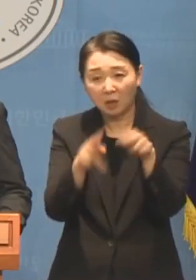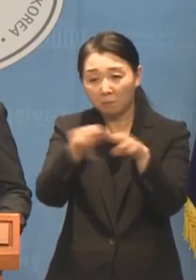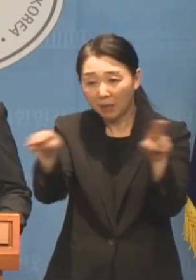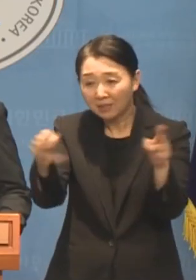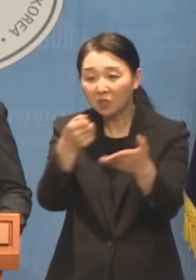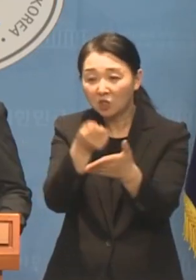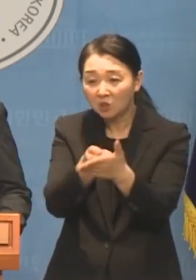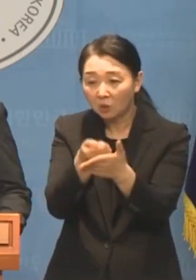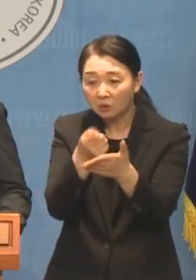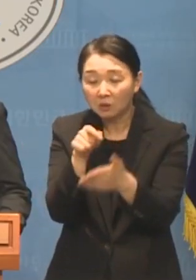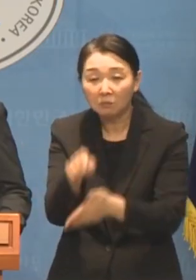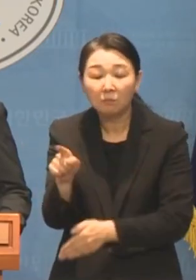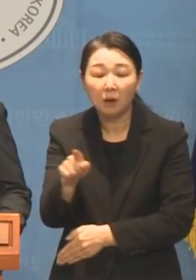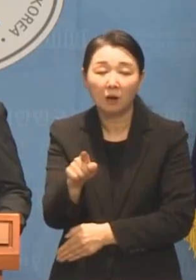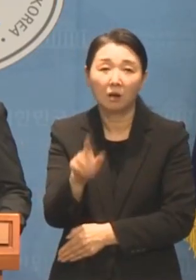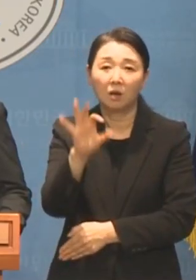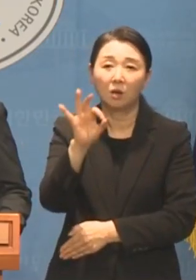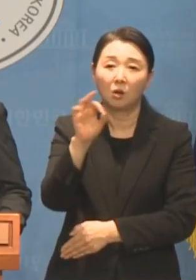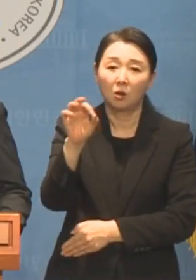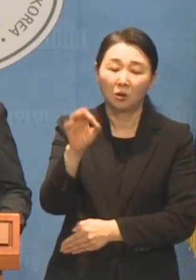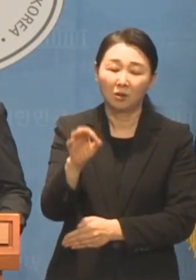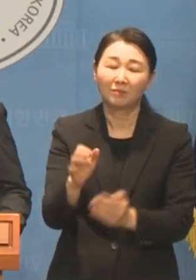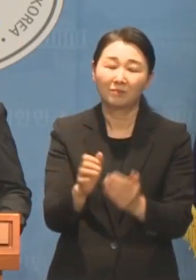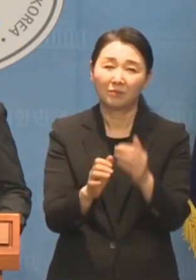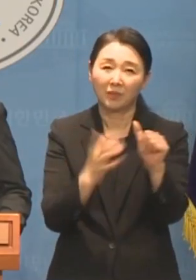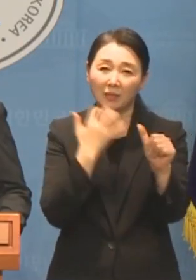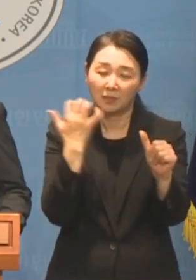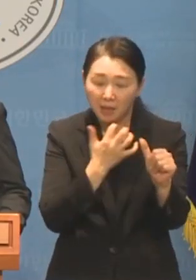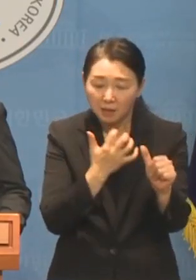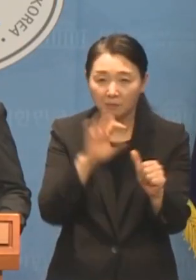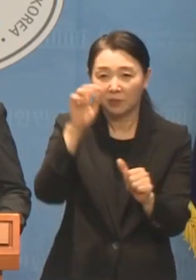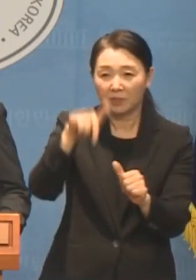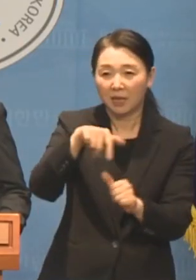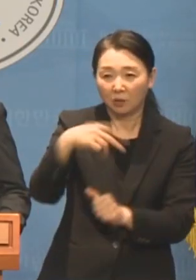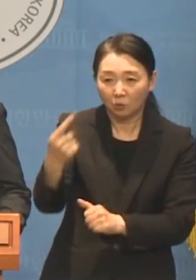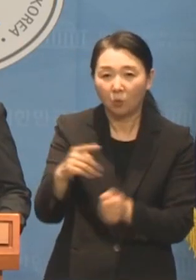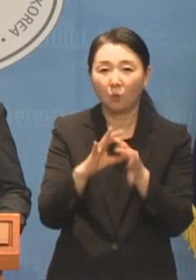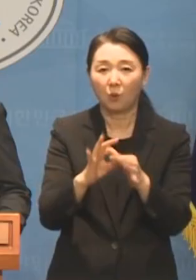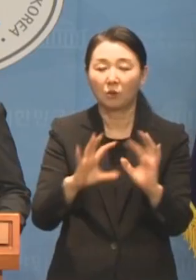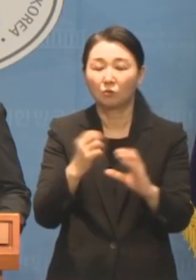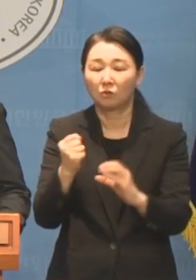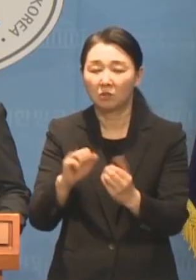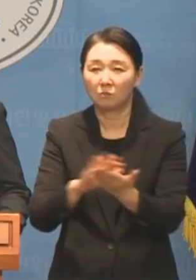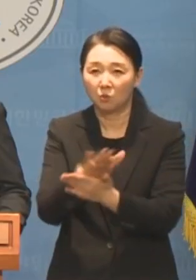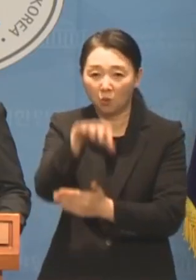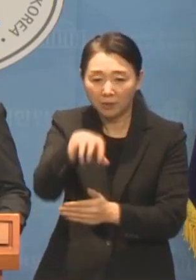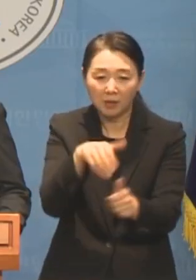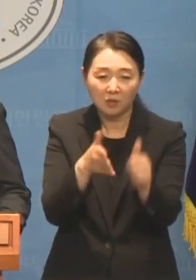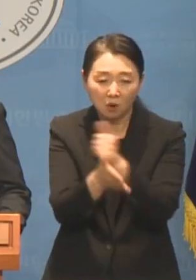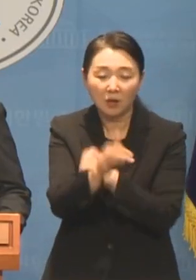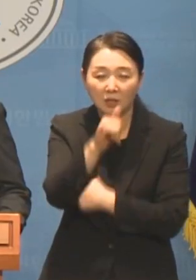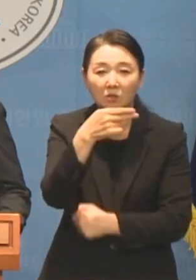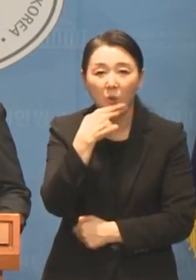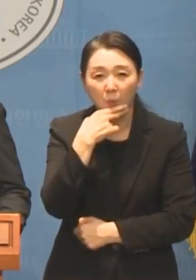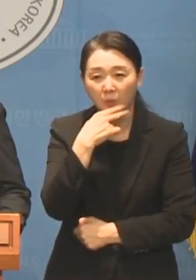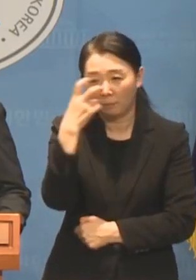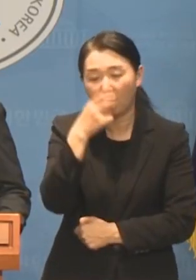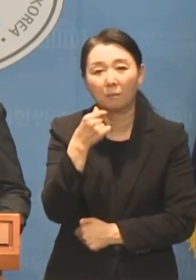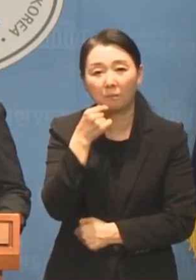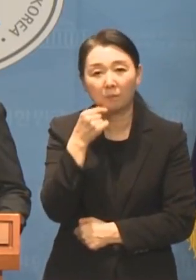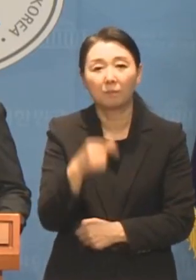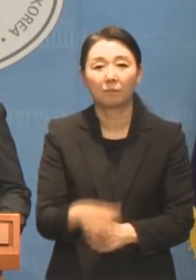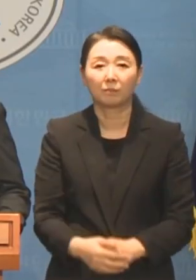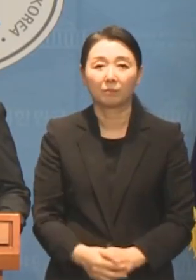결정은 오색삭도 사업에 대한 것이 국립공원에 어떠한 영향을 미치는지에 대한 검토를 제대로 하지 않았다는